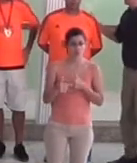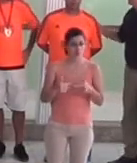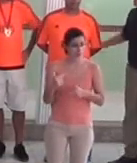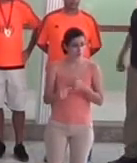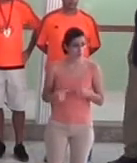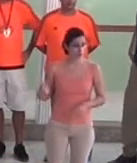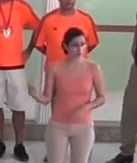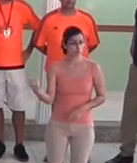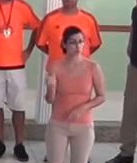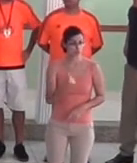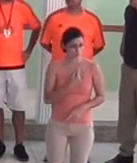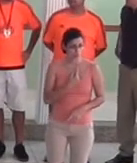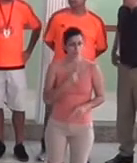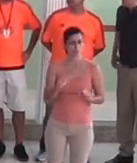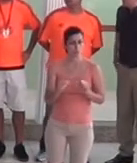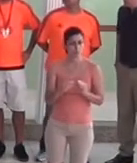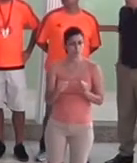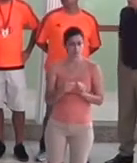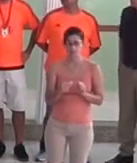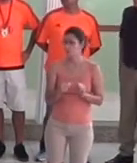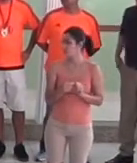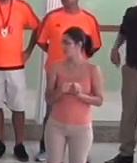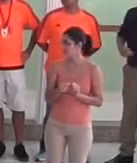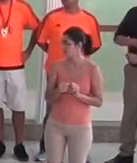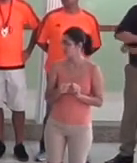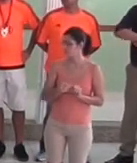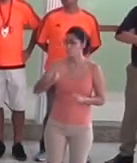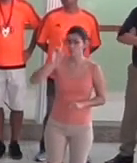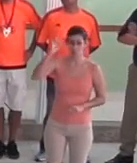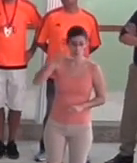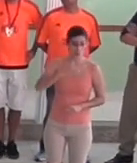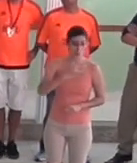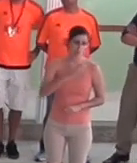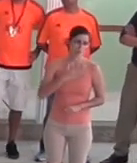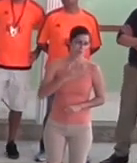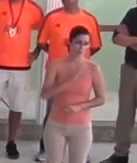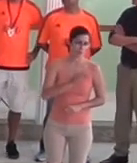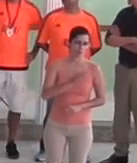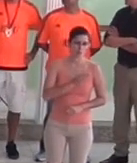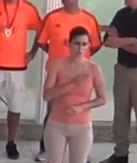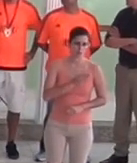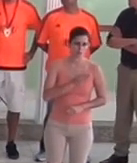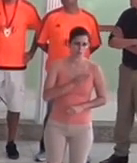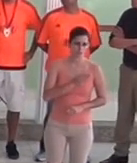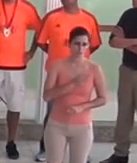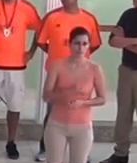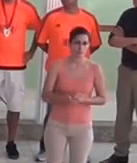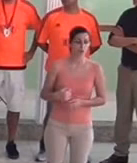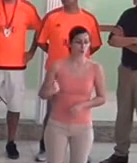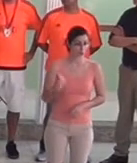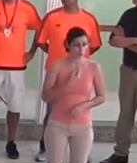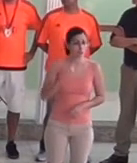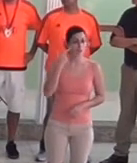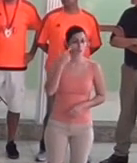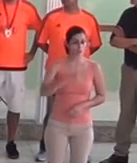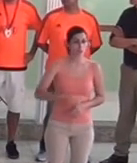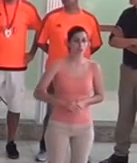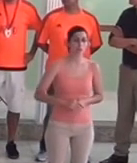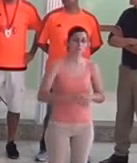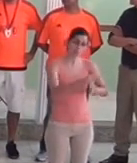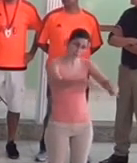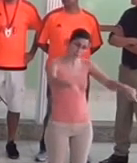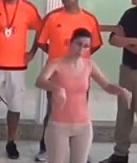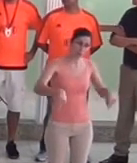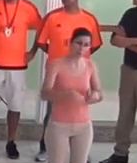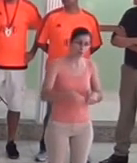fazemos, que Deus colocou no meu coração, quando conseguimos essa quadra através de João